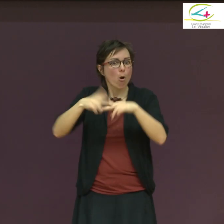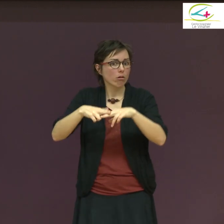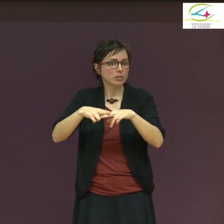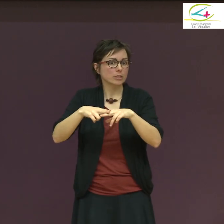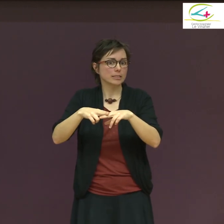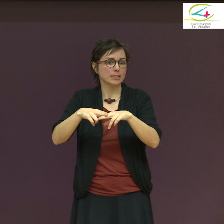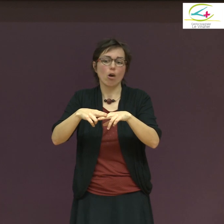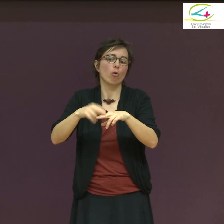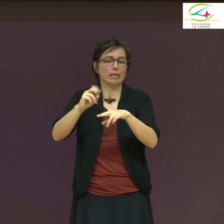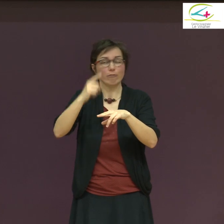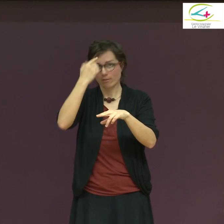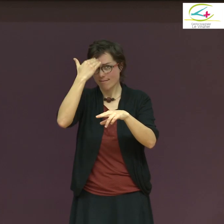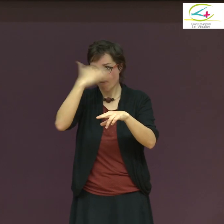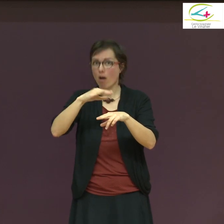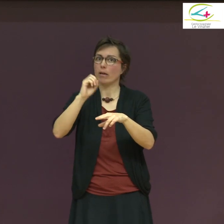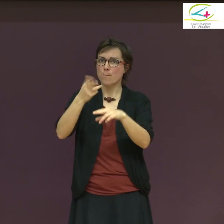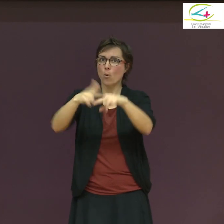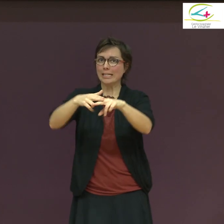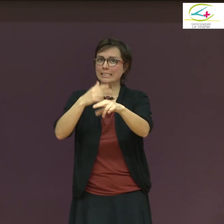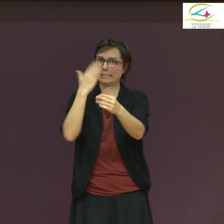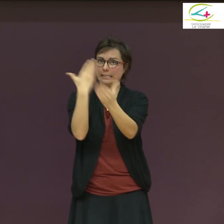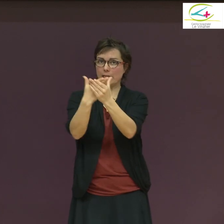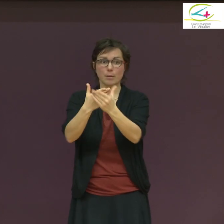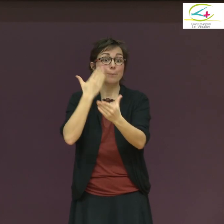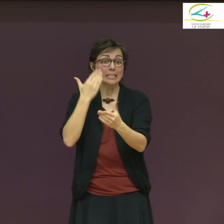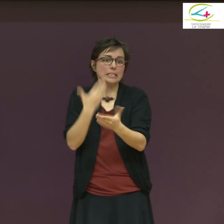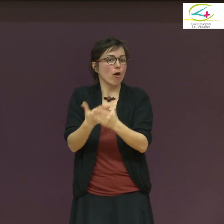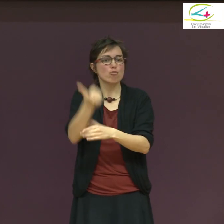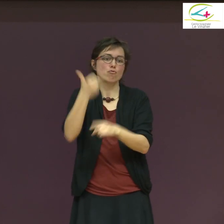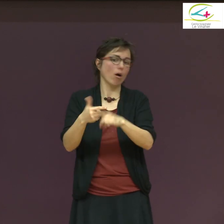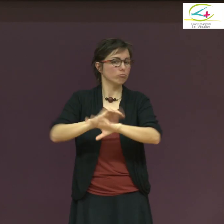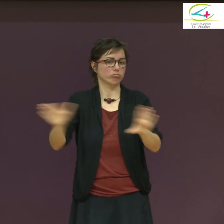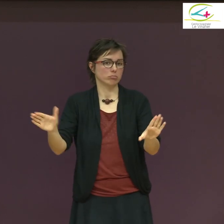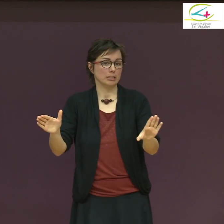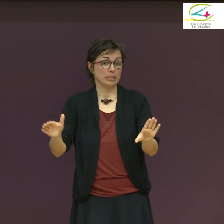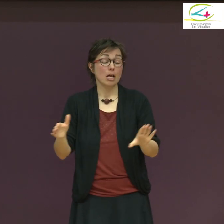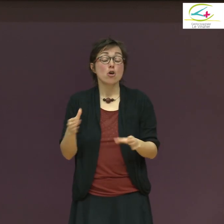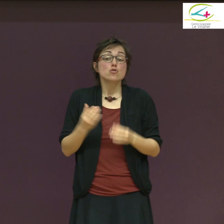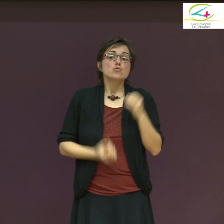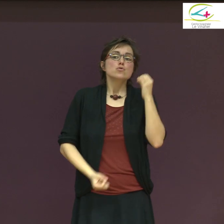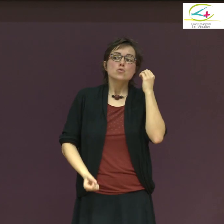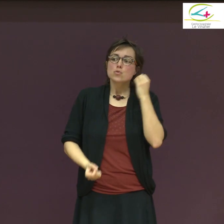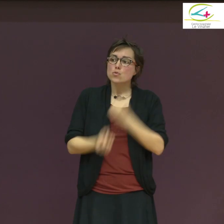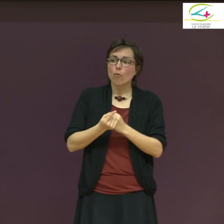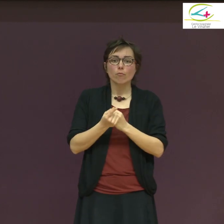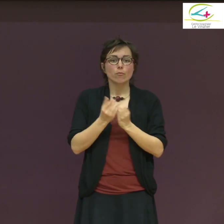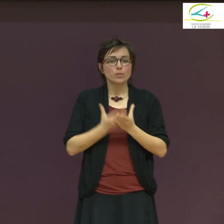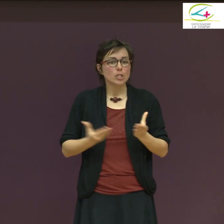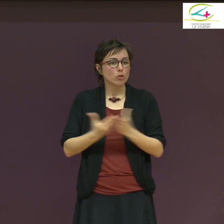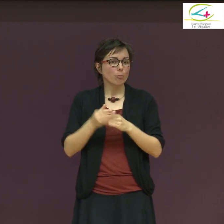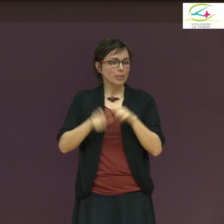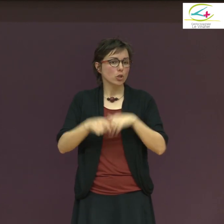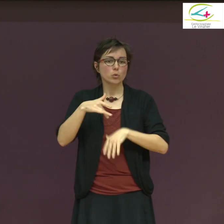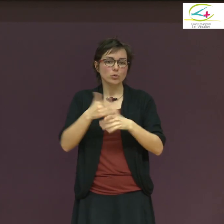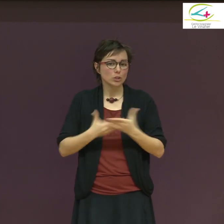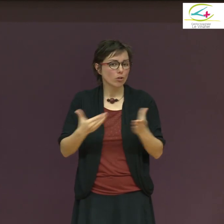fait qu'une fois. Alors, vous voyez, c'est un truc, une fois qu'on est mort, on est mort. À part ceux qui ont été victimes de traumas graves,